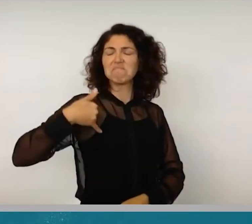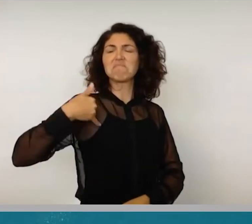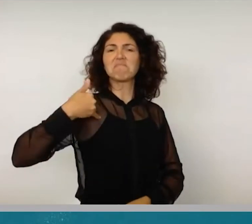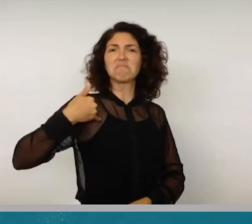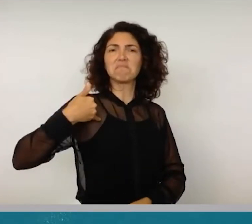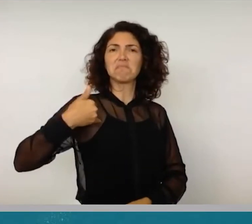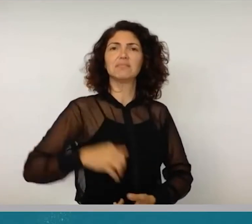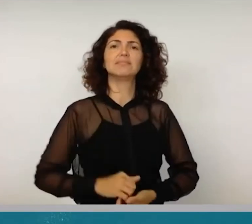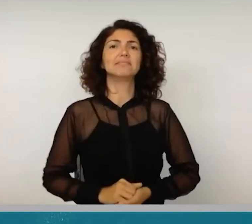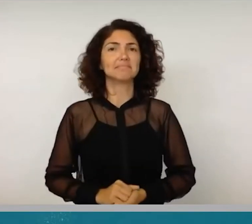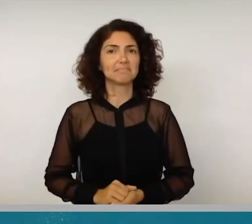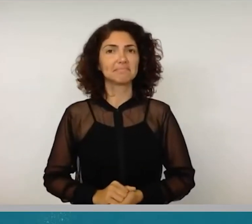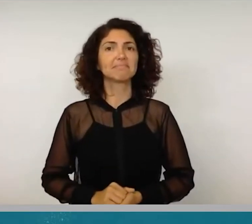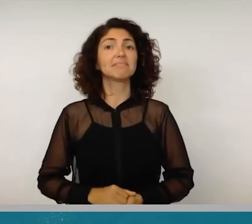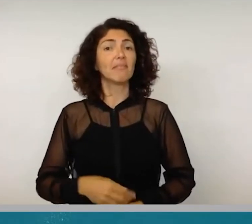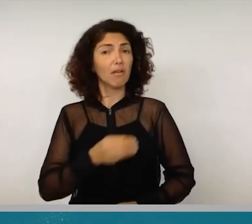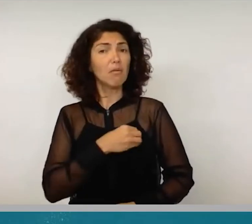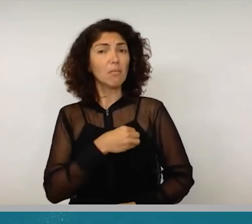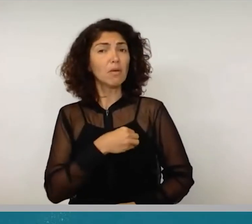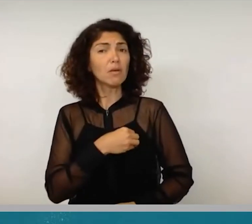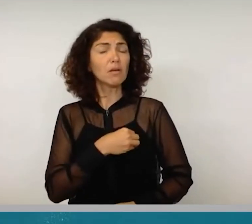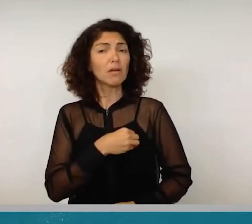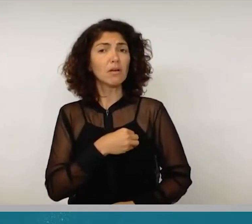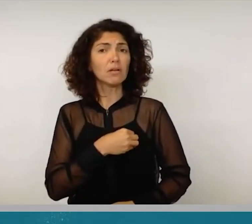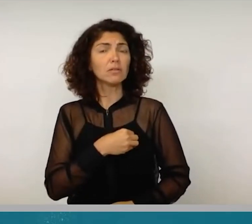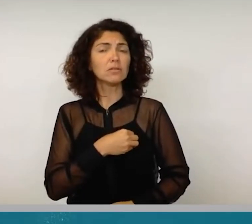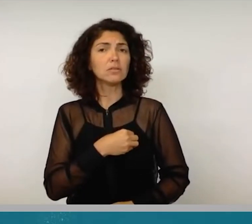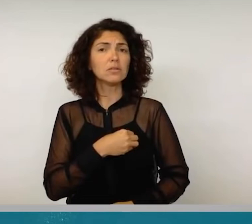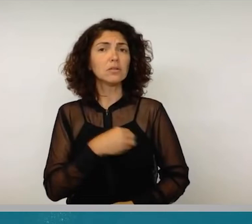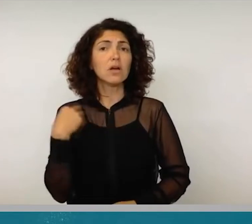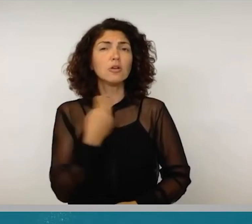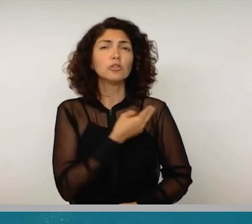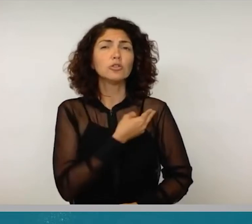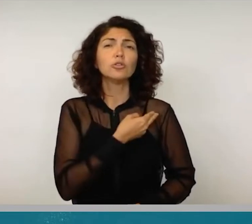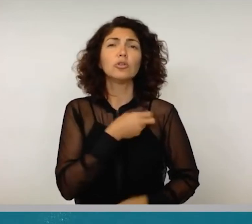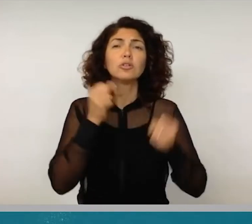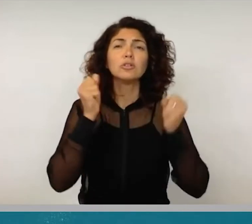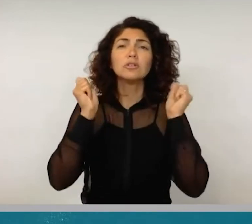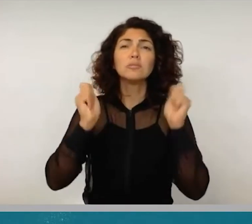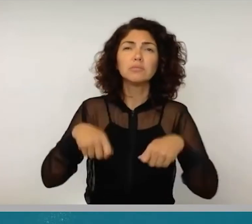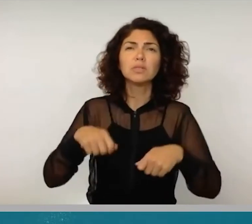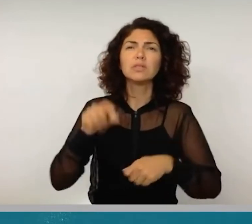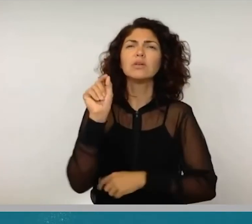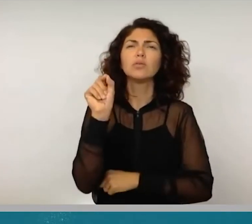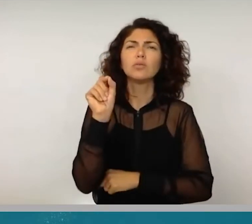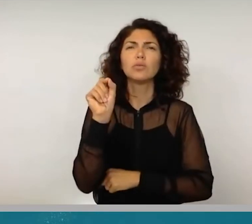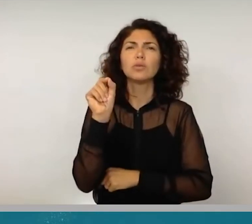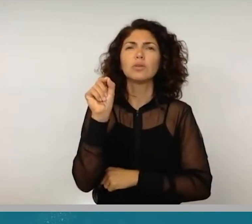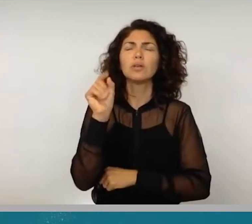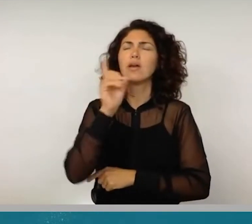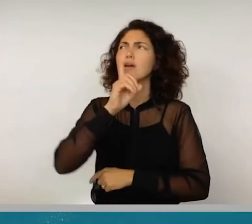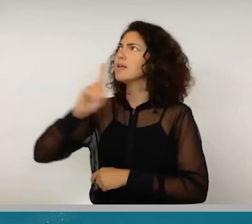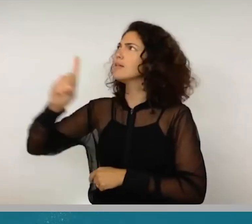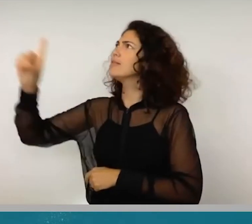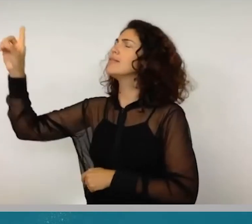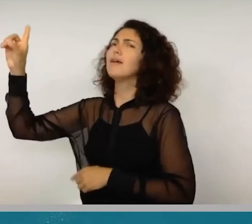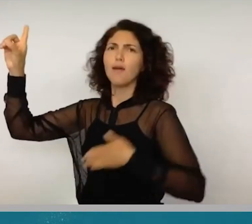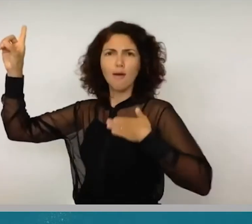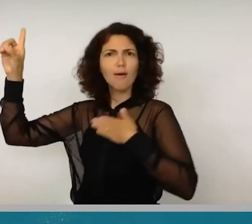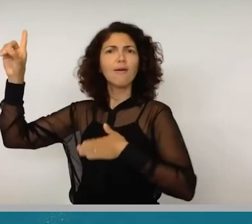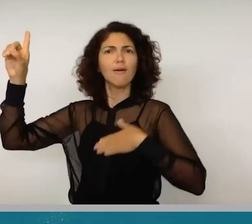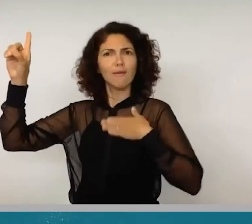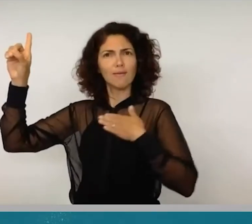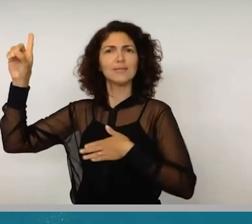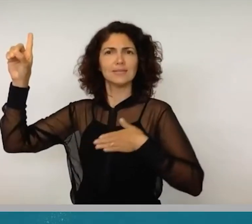devemos almejar Deus nos elogiar, Deus nos louvar naquele dia,